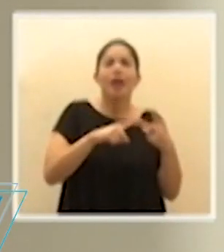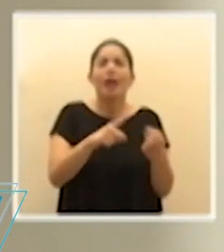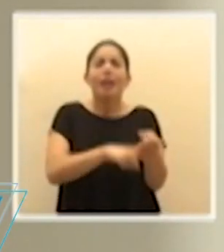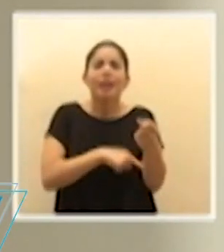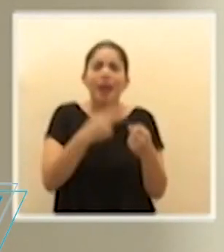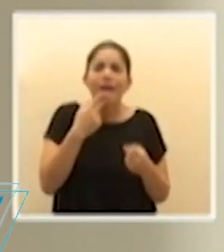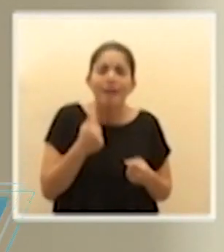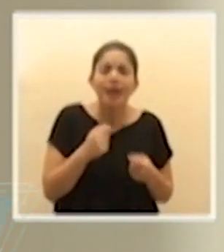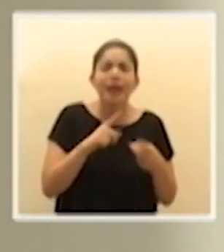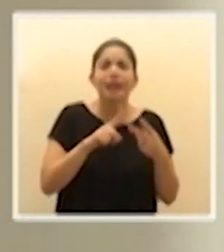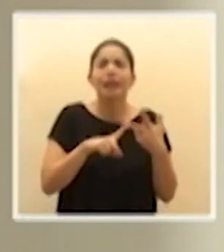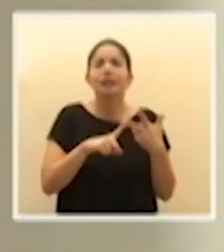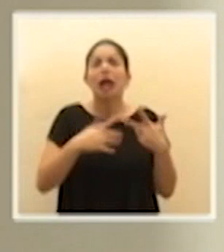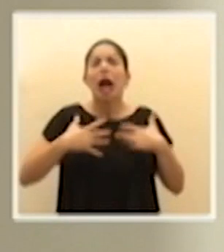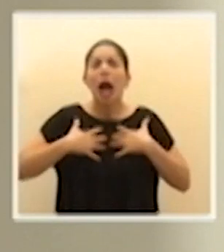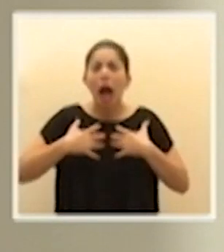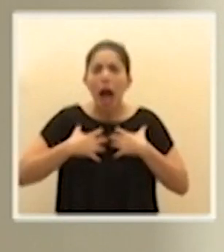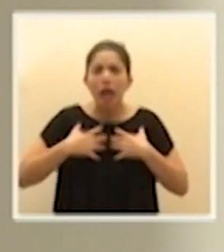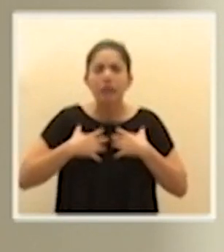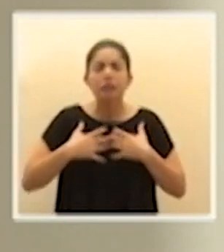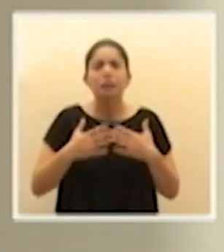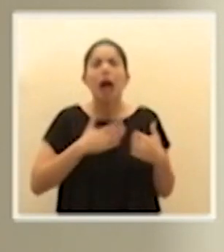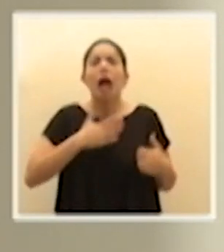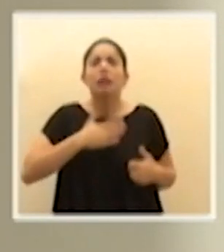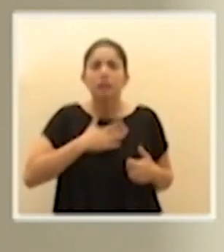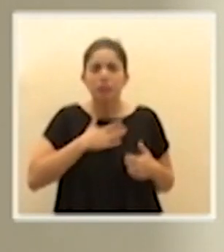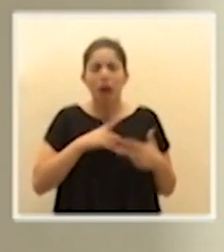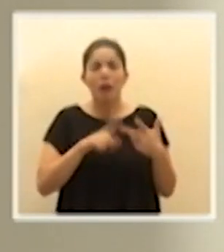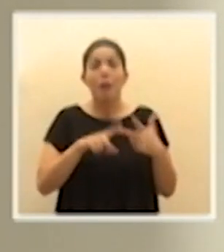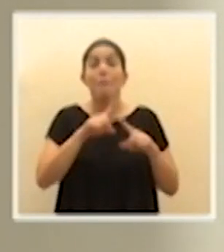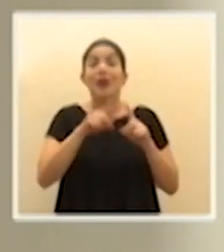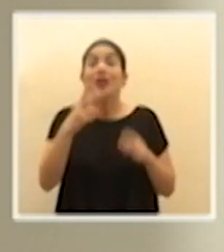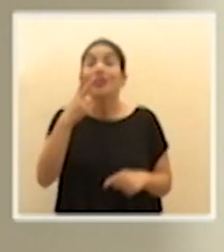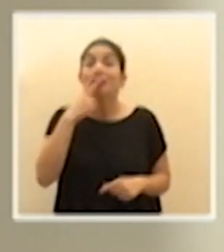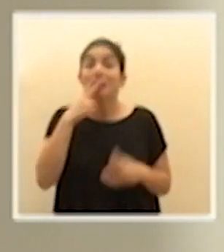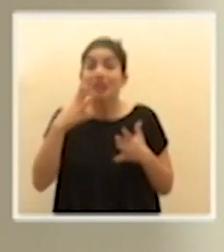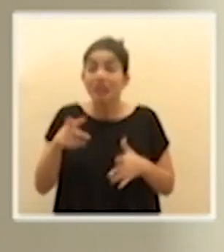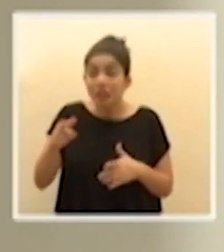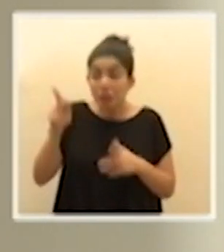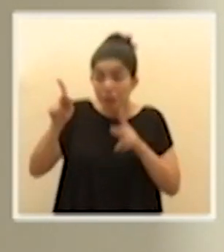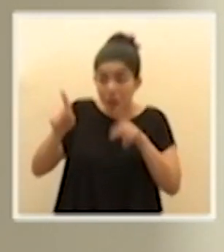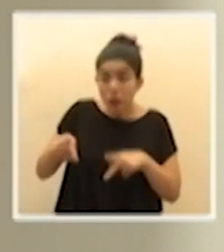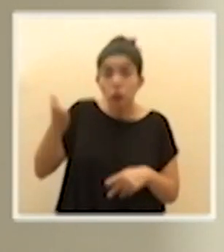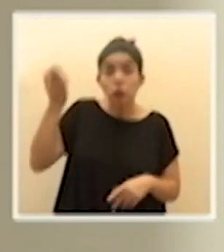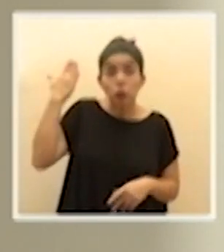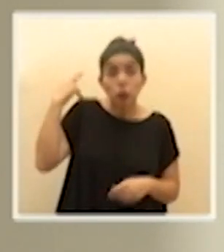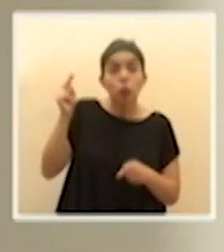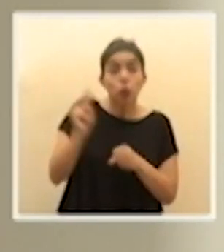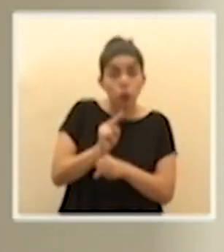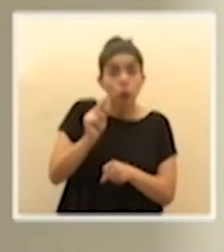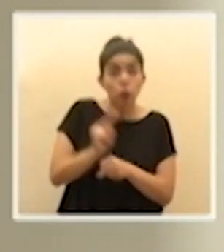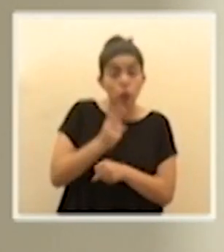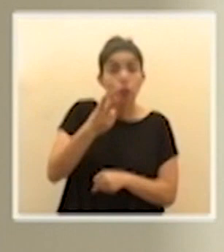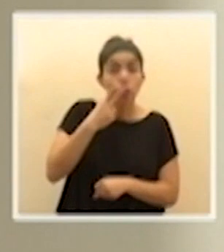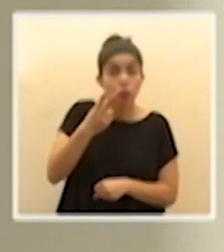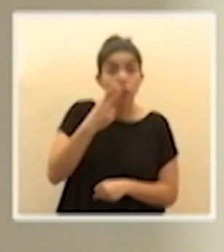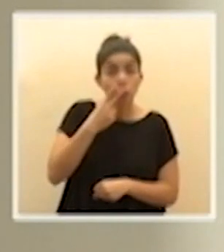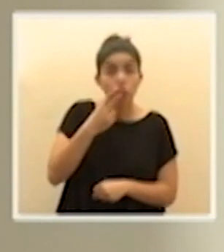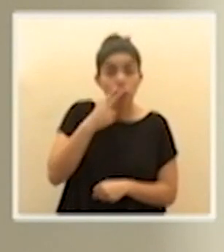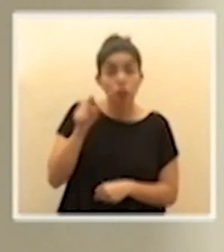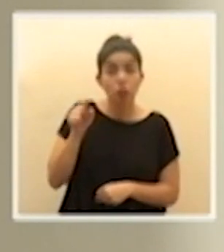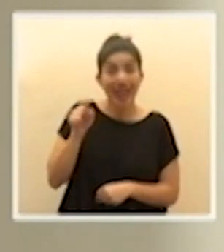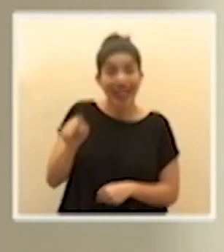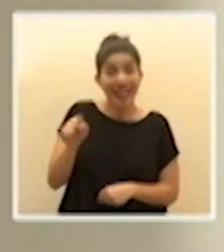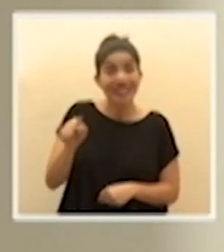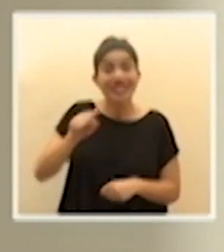diabetes, asma, pero el tabaquismo, tener antecedentes de uso de productos de tabaco,